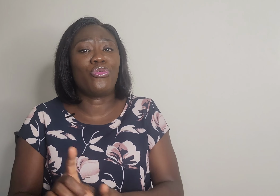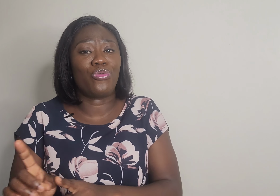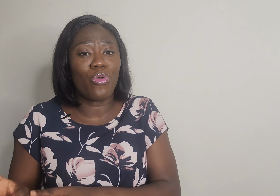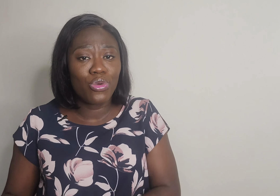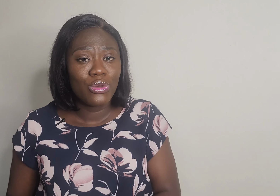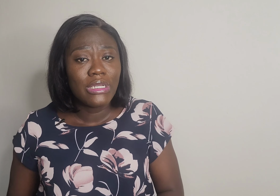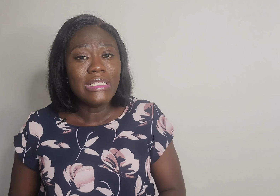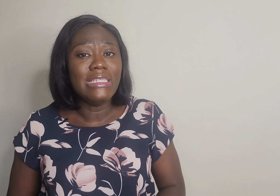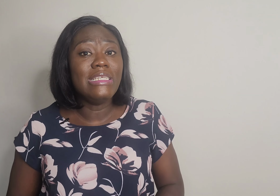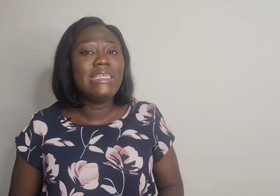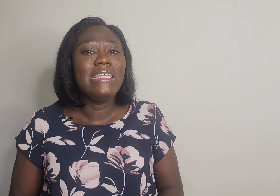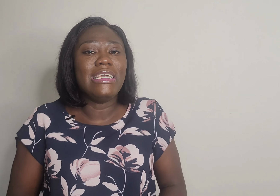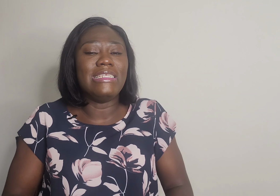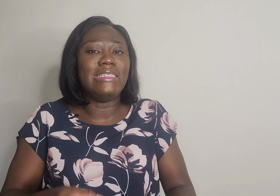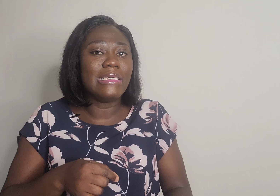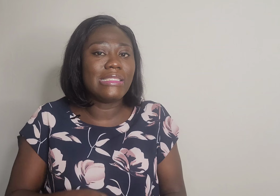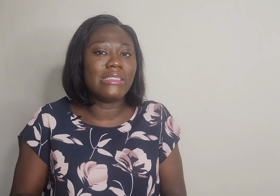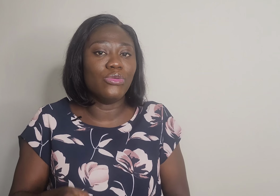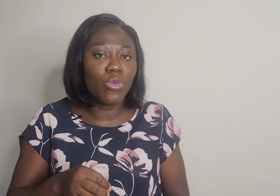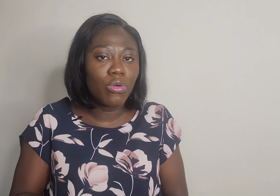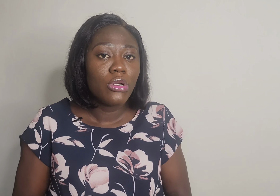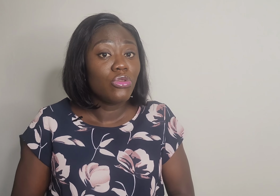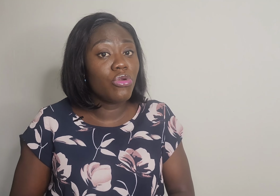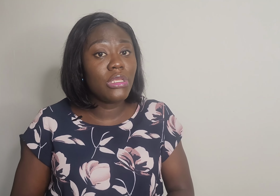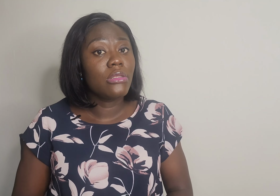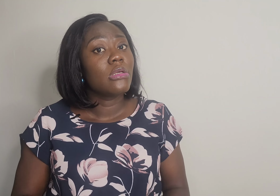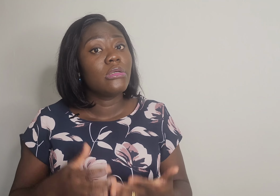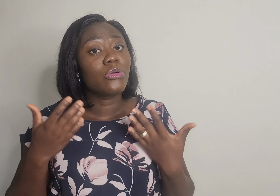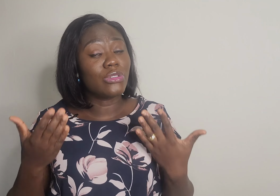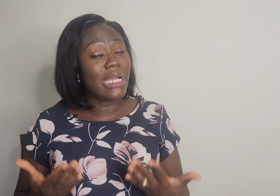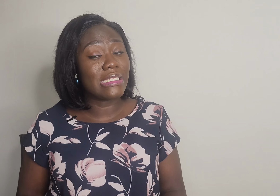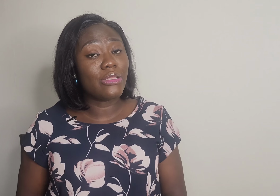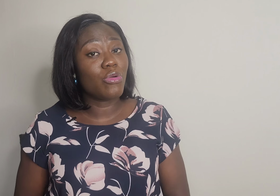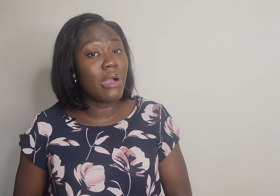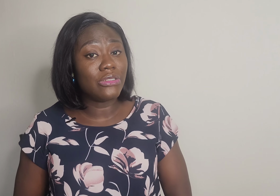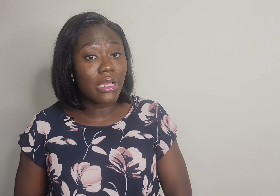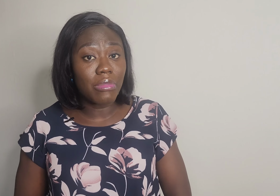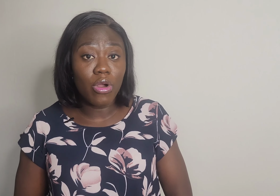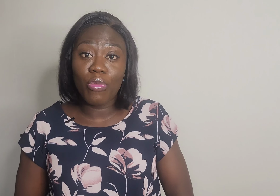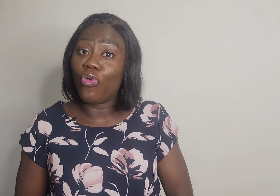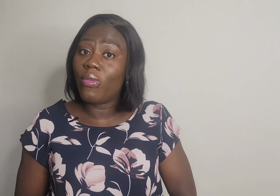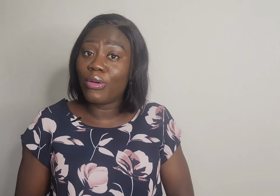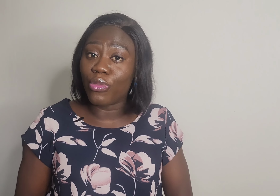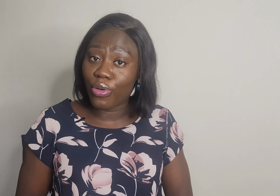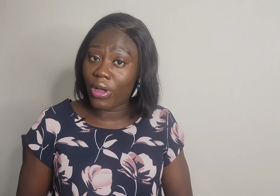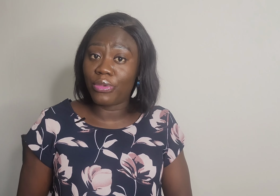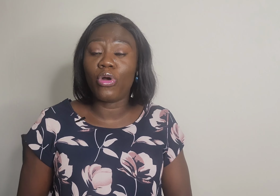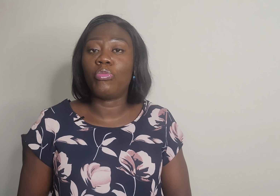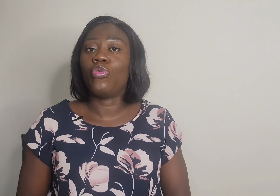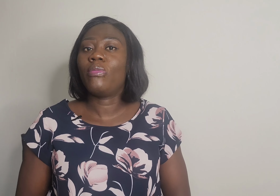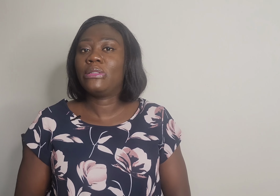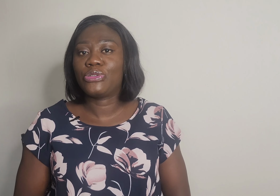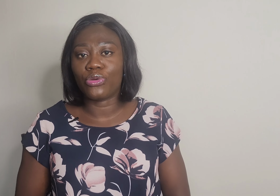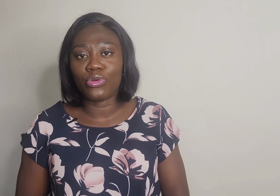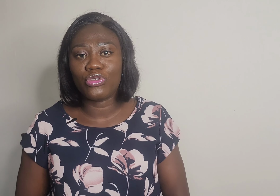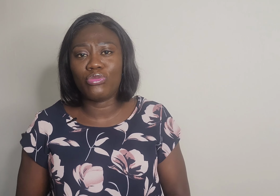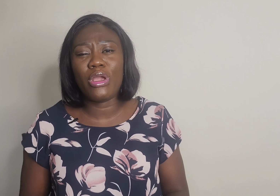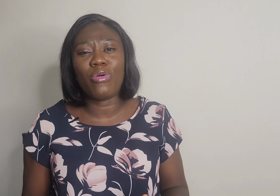sọ̀rọ̀ ní èdè tiwọn. Torí kò ṣàṣẹ́ni tó gbàdúrà pé kọ́mọ òun má gbọ́ràn àbí kọ́mọ òun má lè sọ̀rọ̀. Ṣùgbọ́n